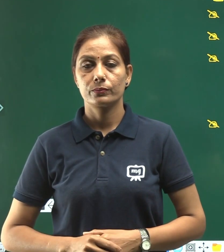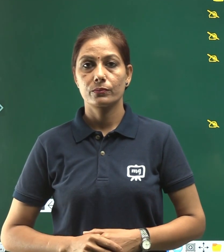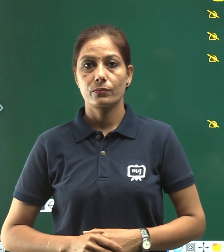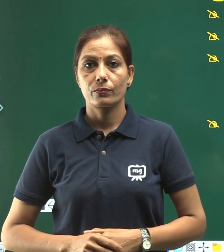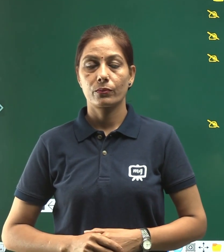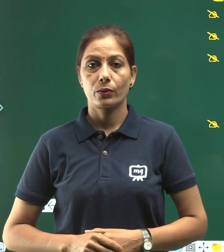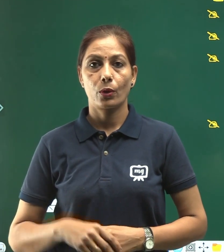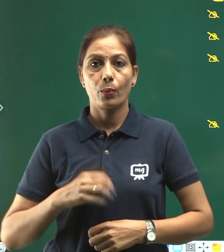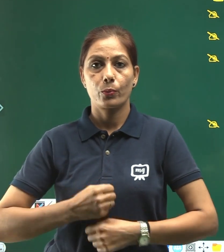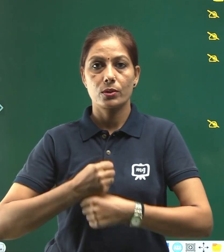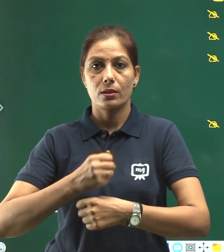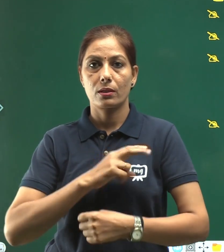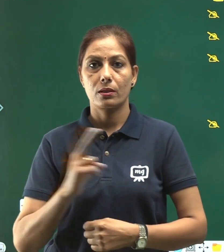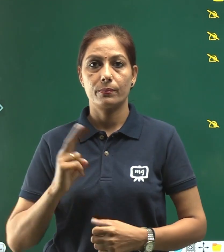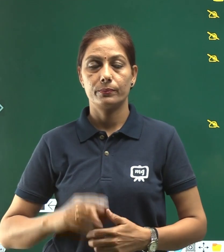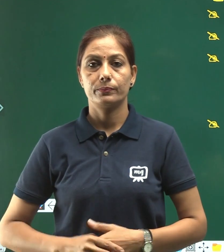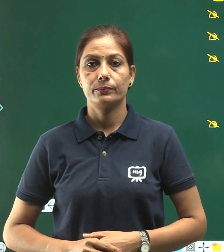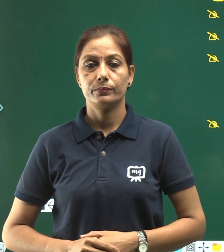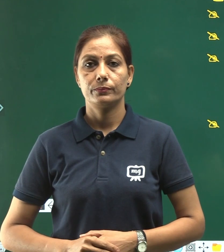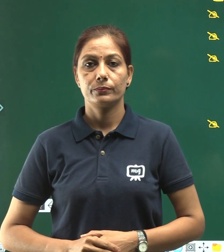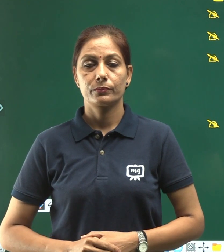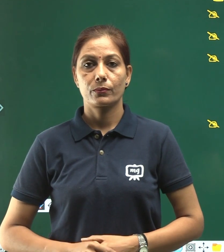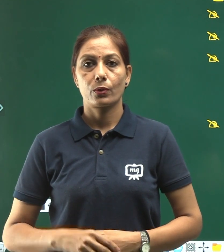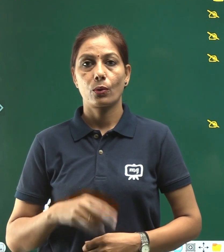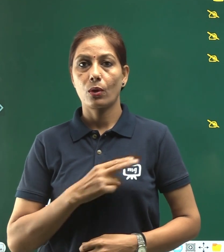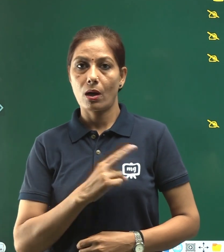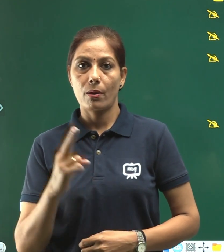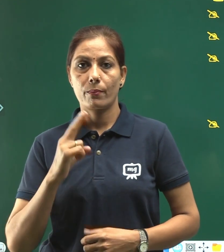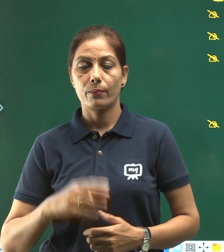साहित्य अकादमी पुरस्कार, व्यास सम्मान,